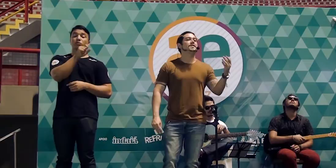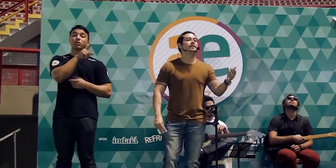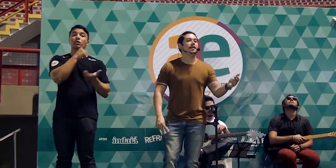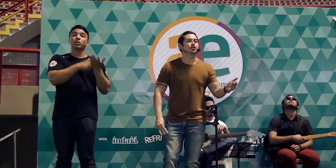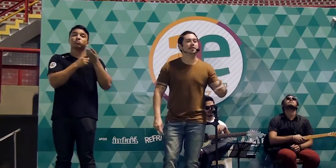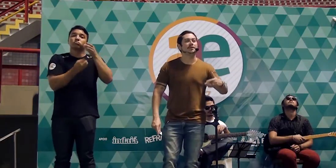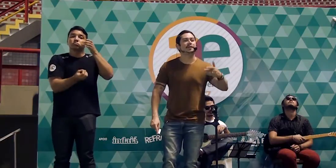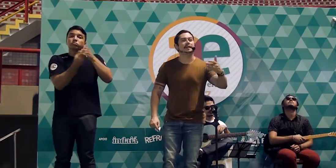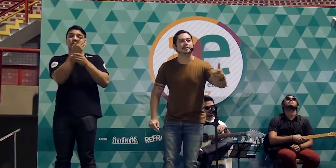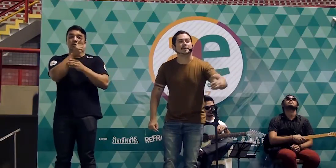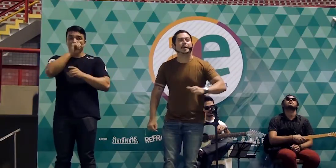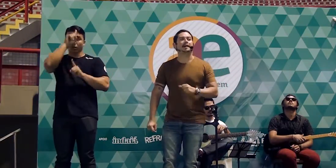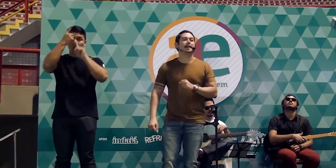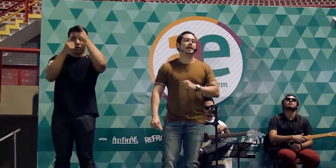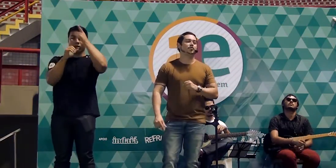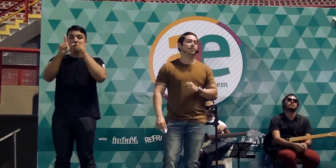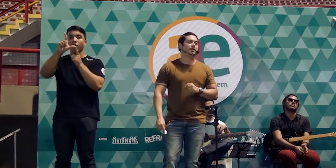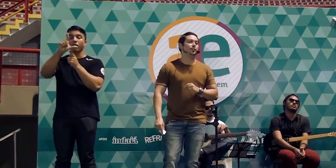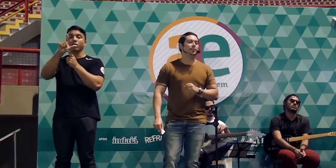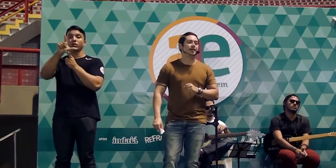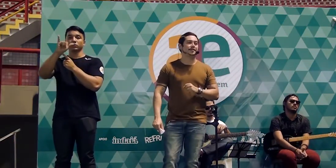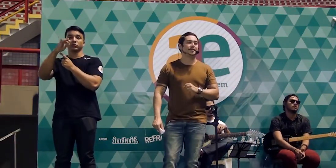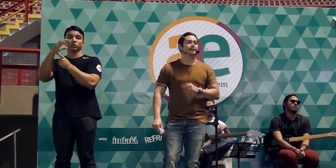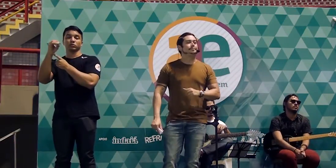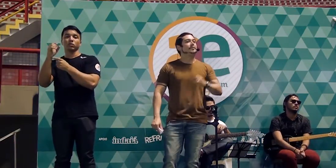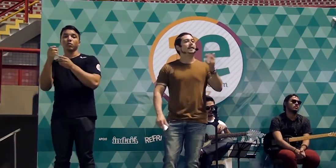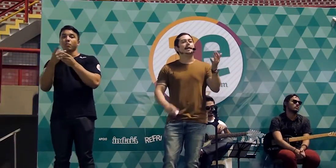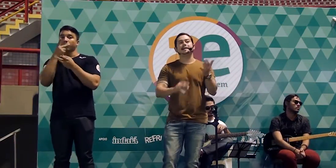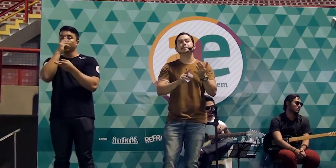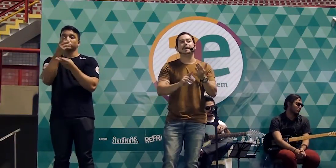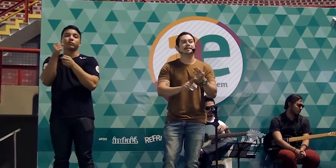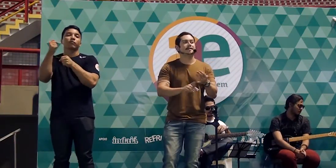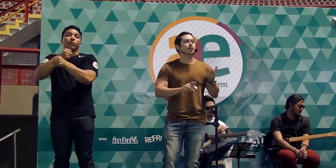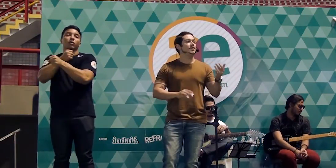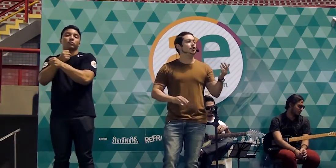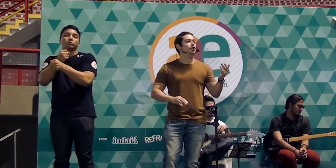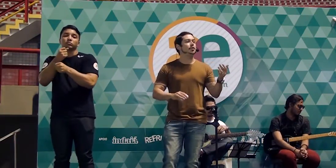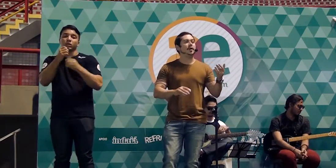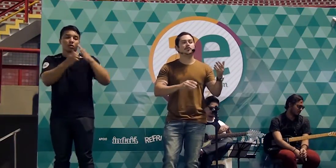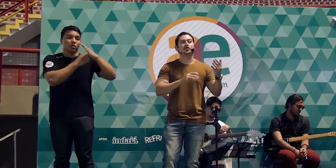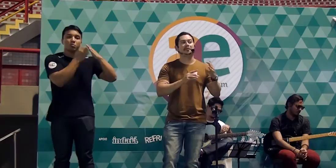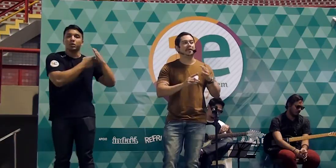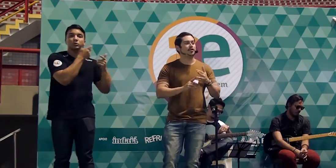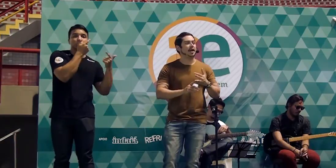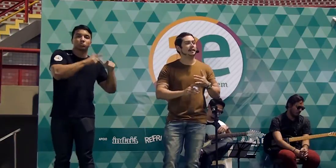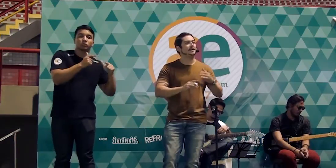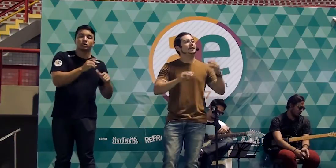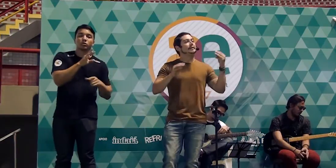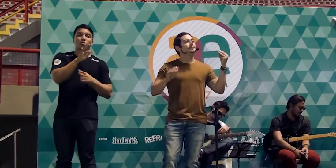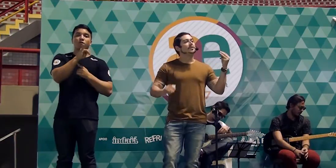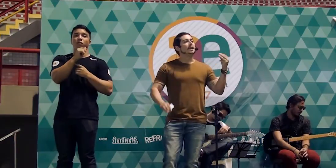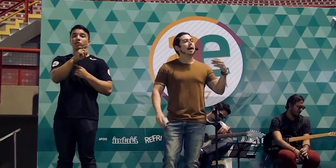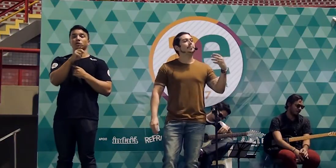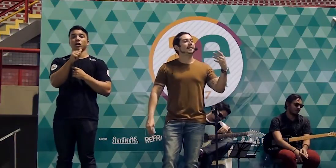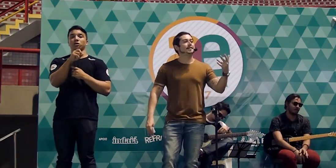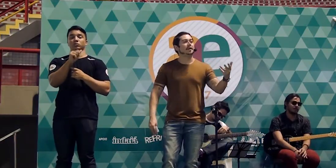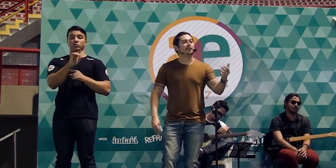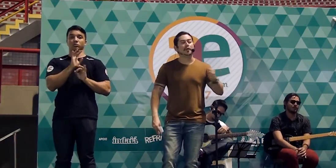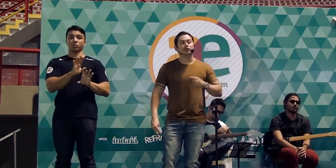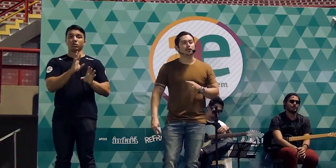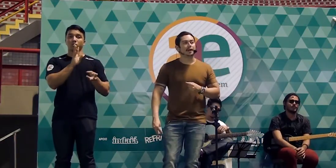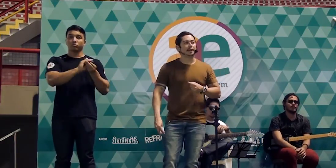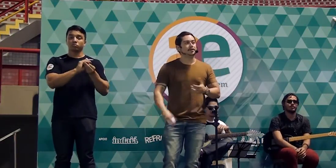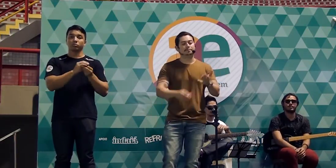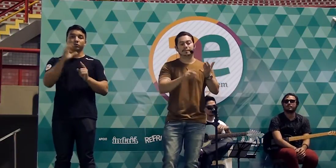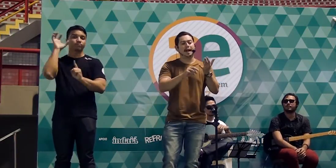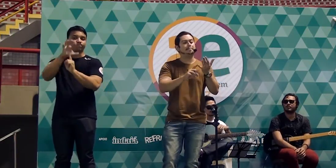criado licitações fantasmas para ganhar as obras públicas. As empresas não existiam, eram só de fachadas, a pressão